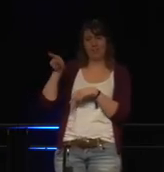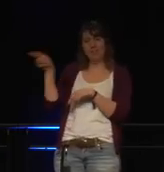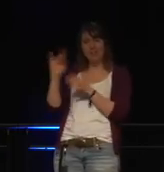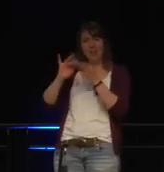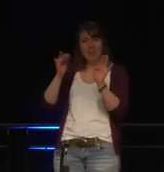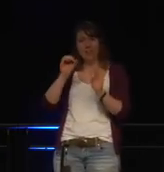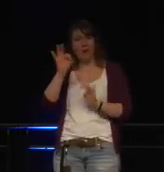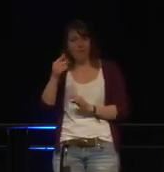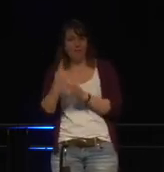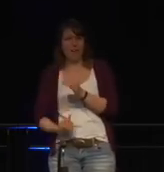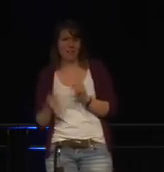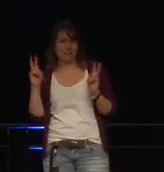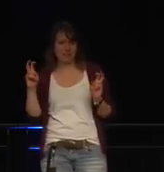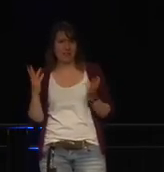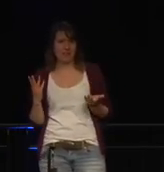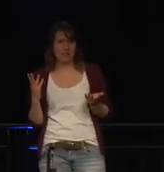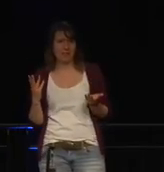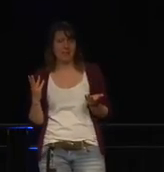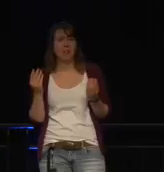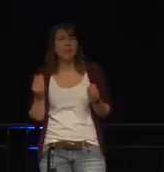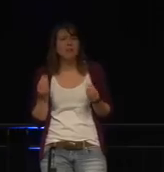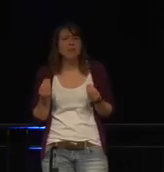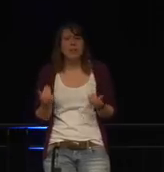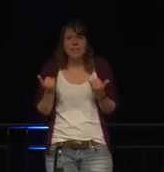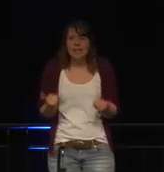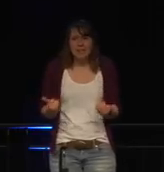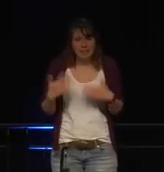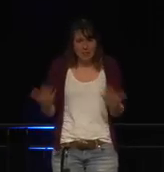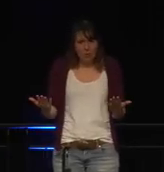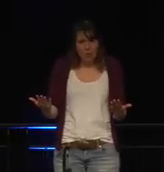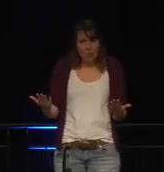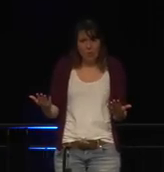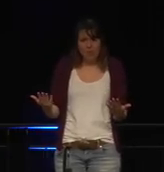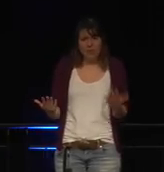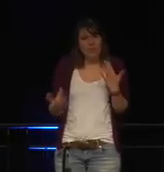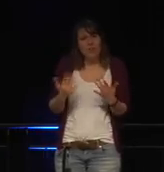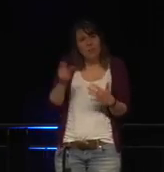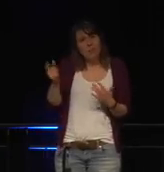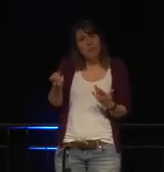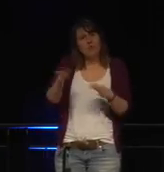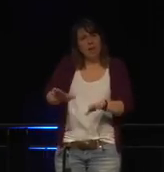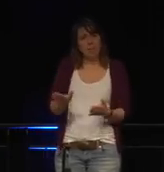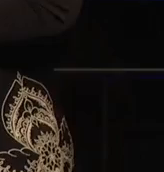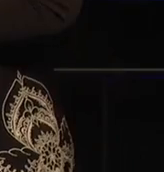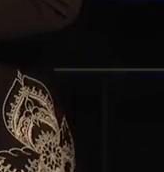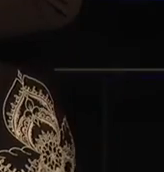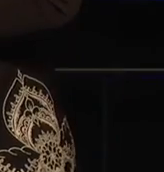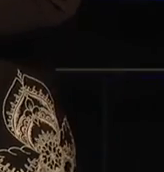Y ahora estoy de vuelta al Internet of Fails. Estoy llegando al final de mi charla y la pregunta